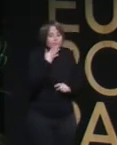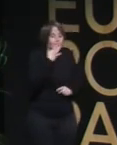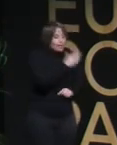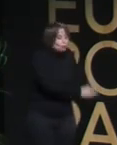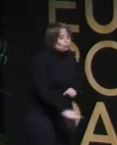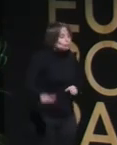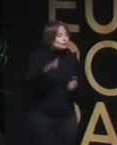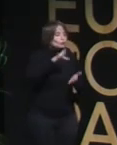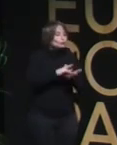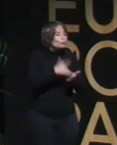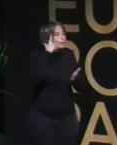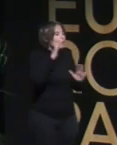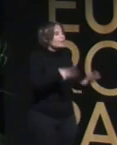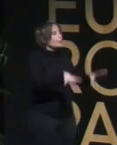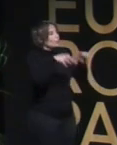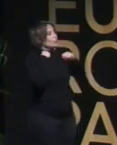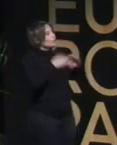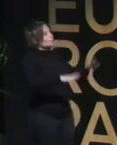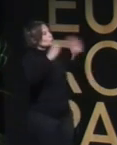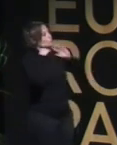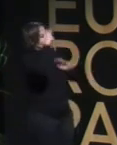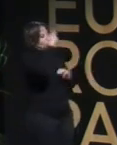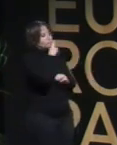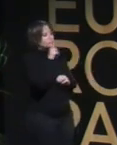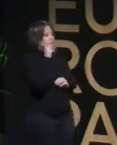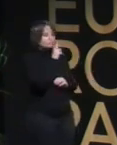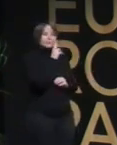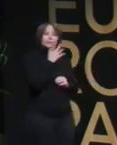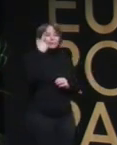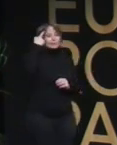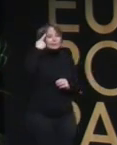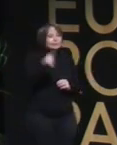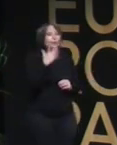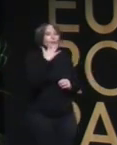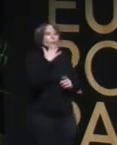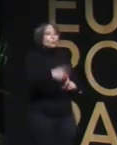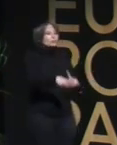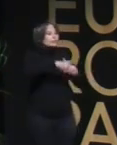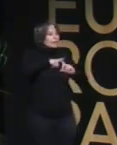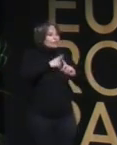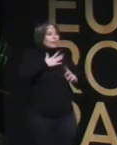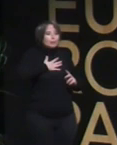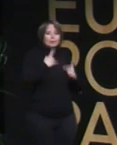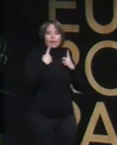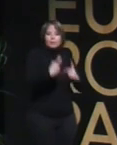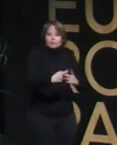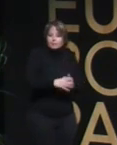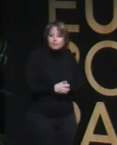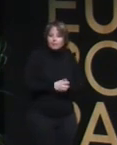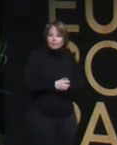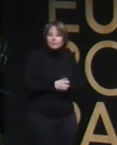se están haciendo cargo de sus figuras parentales, ¿vale? Saben, es como que sacrifican su narrativa, su necesidad,